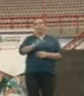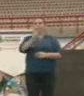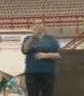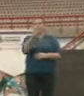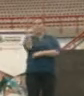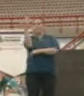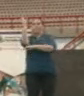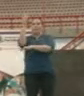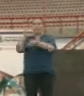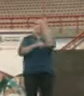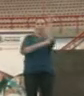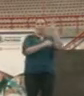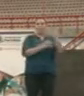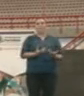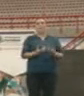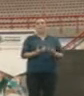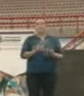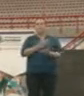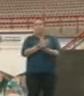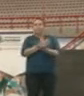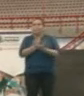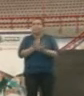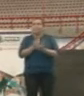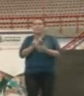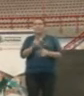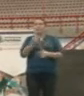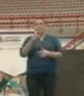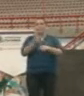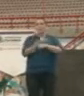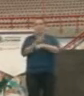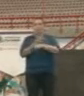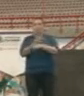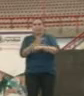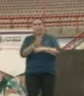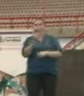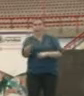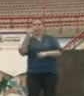floresta suficiente para ter madeira para todo mundo, a gente vai ter que encontrar outra solução. Ó.